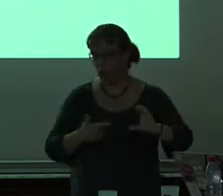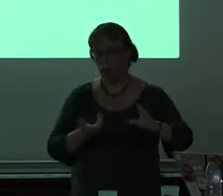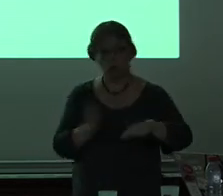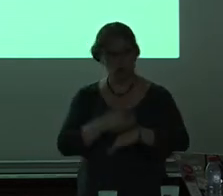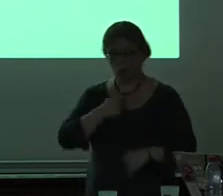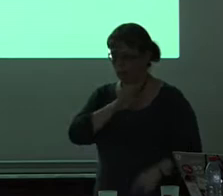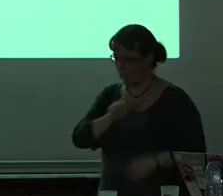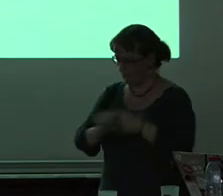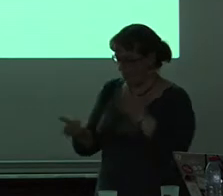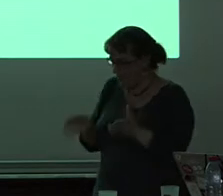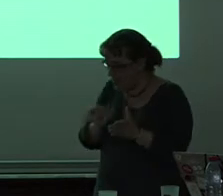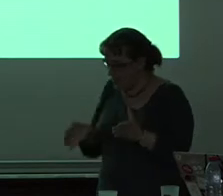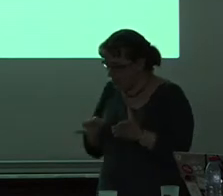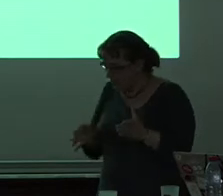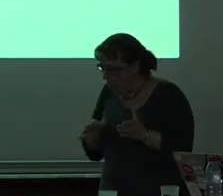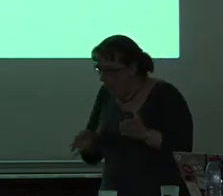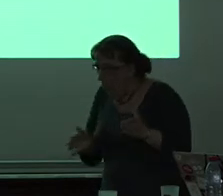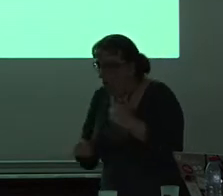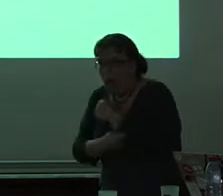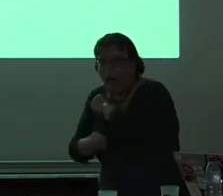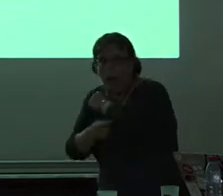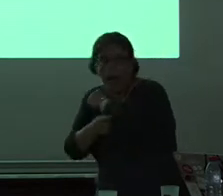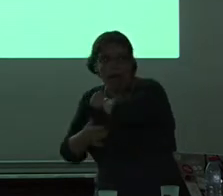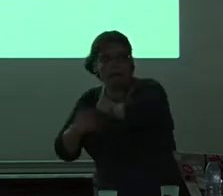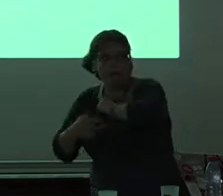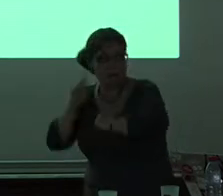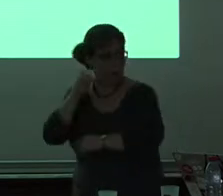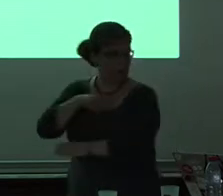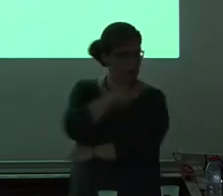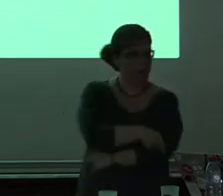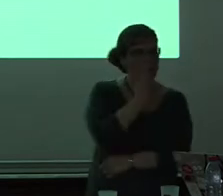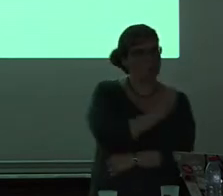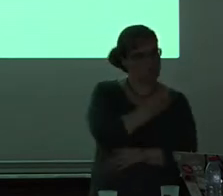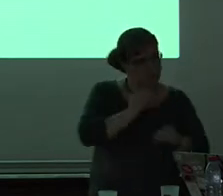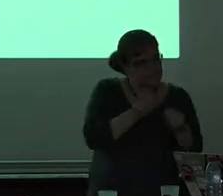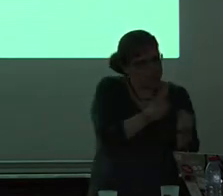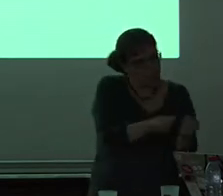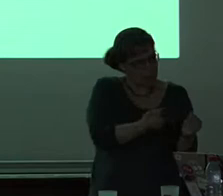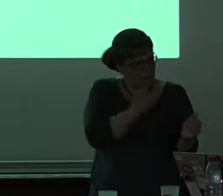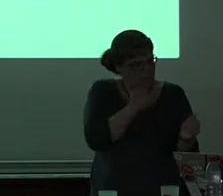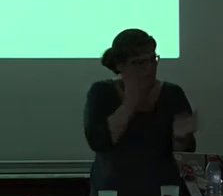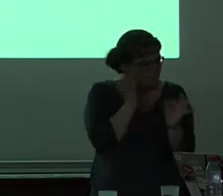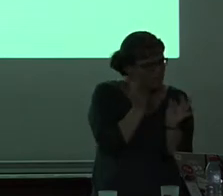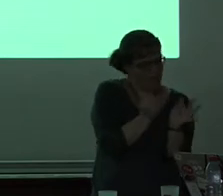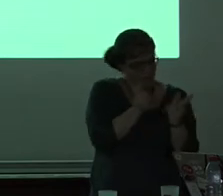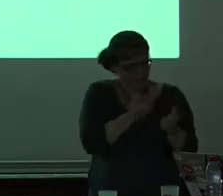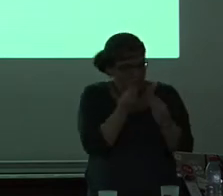fait, je me suis passionnée, mais je me suis passionnée aussi parce que j'avais un contenu à produire et que je voulais que les élèves apprennent vraiment quelque chose.